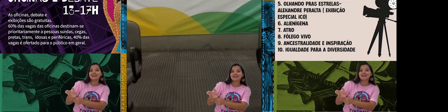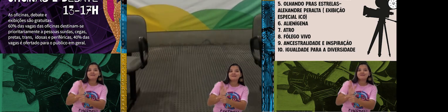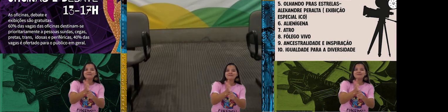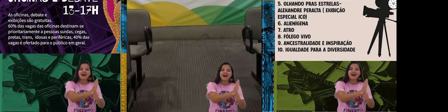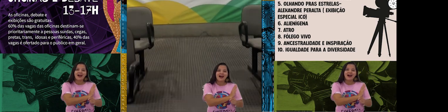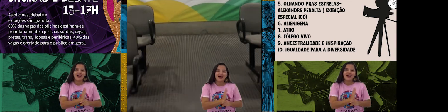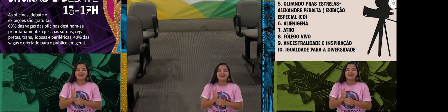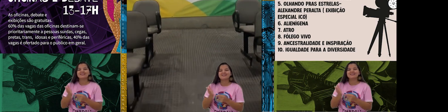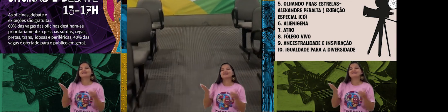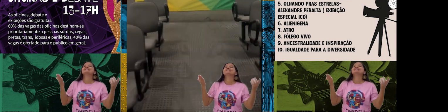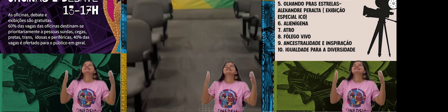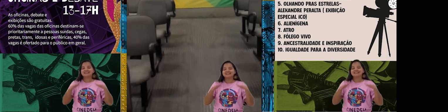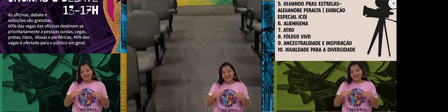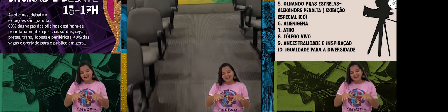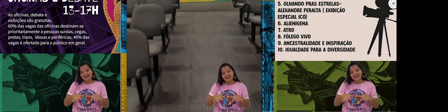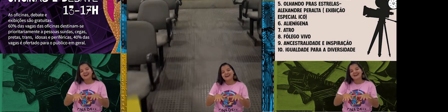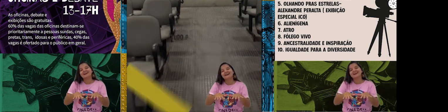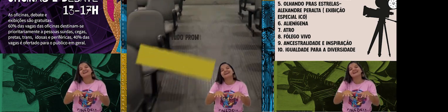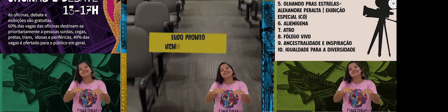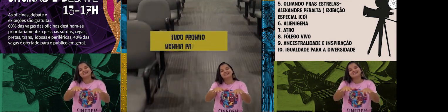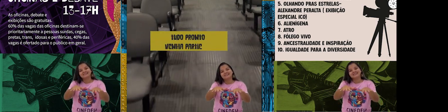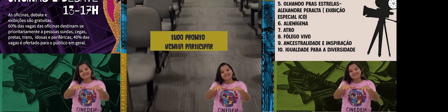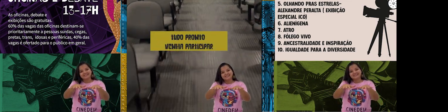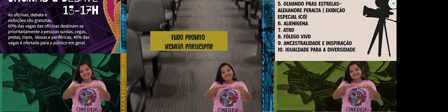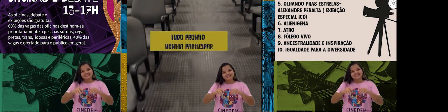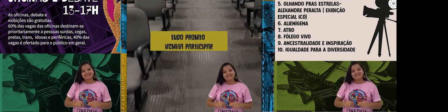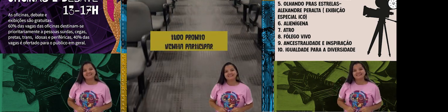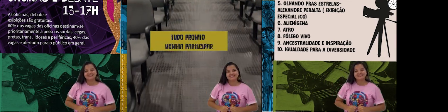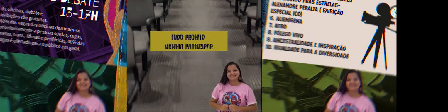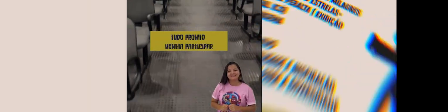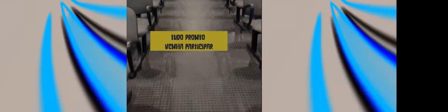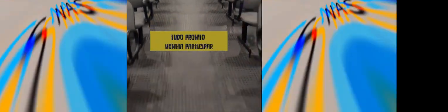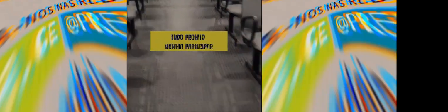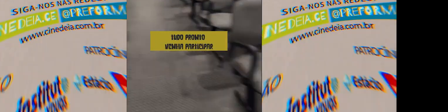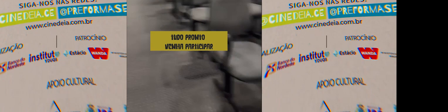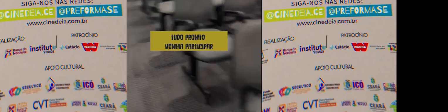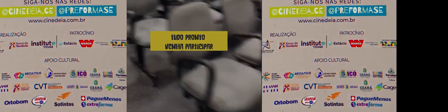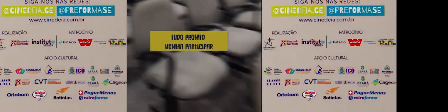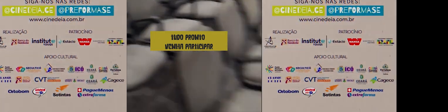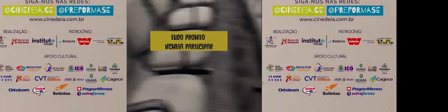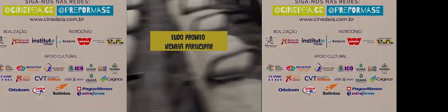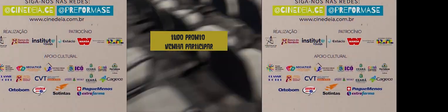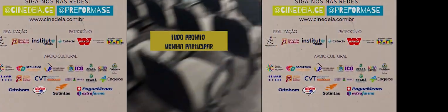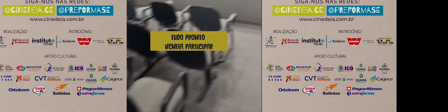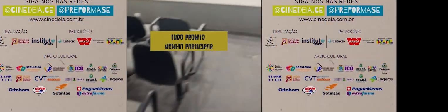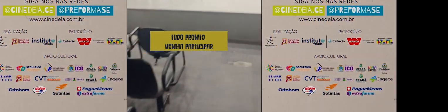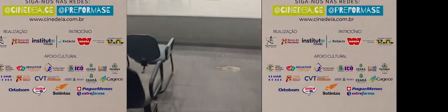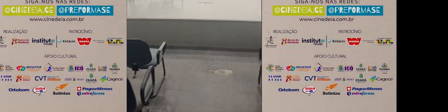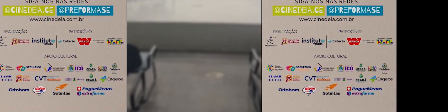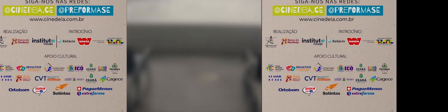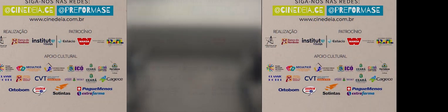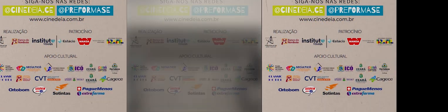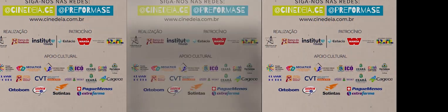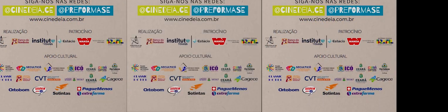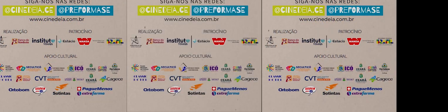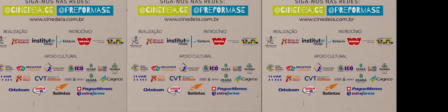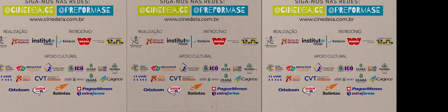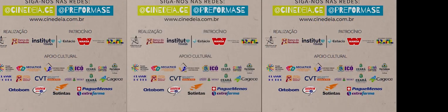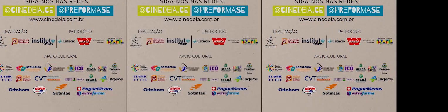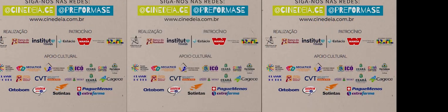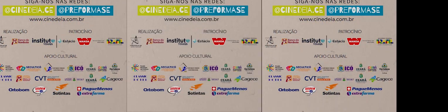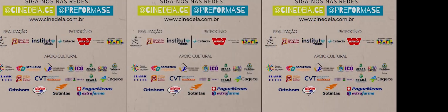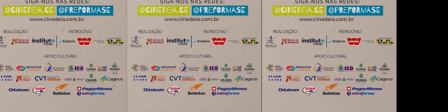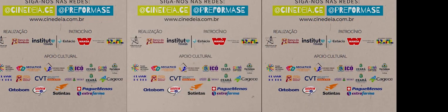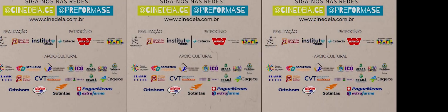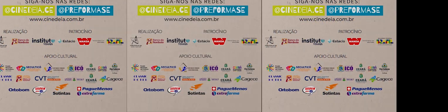Ravena. Ela vai falar sobre arte e gênero no interior, expressões culturais e mercado. O que que é isso,